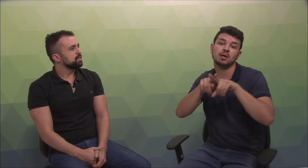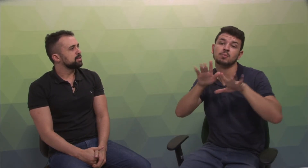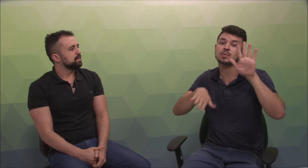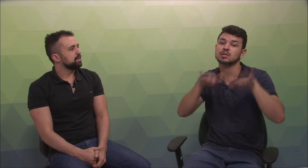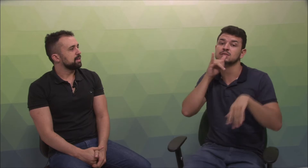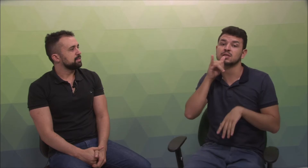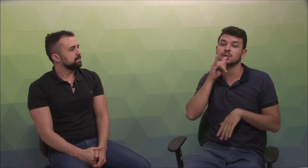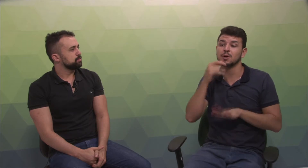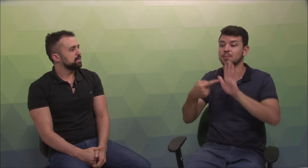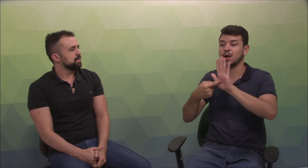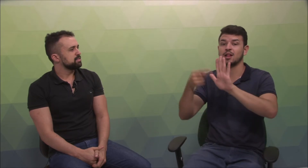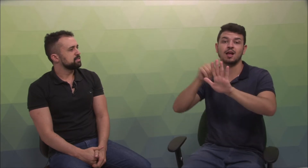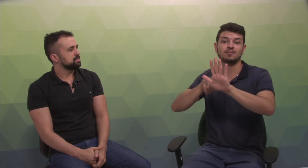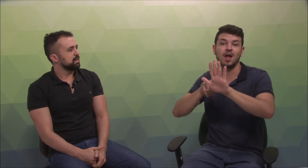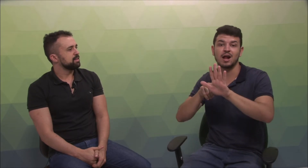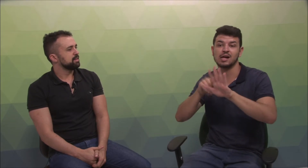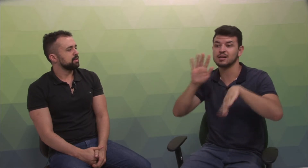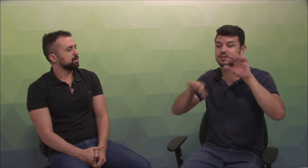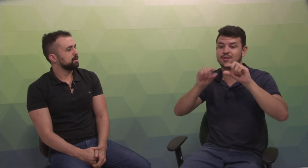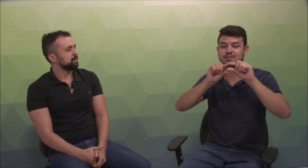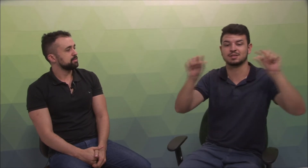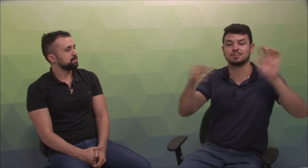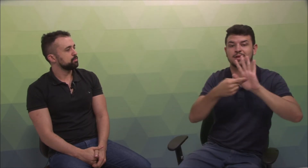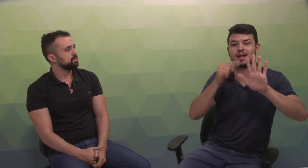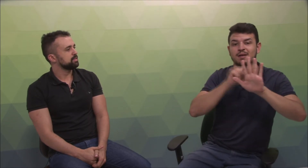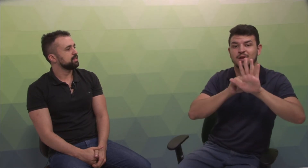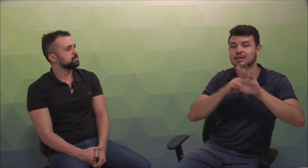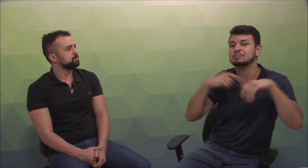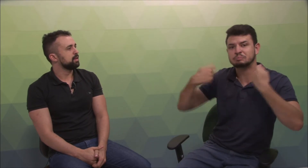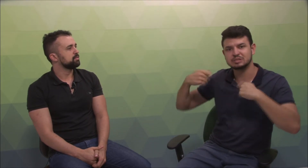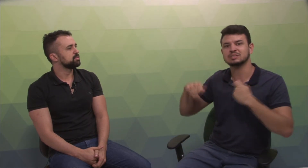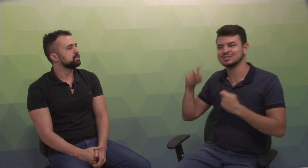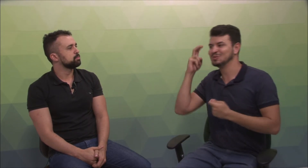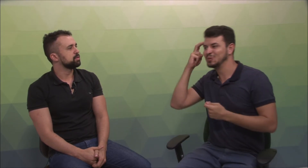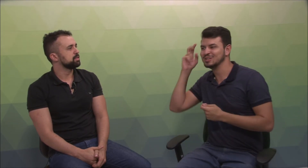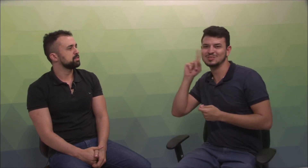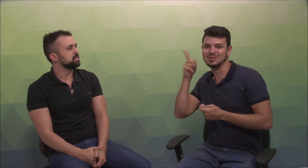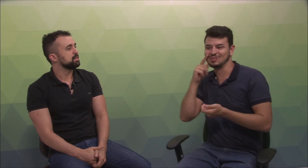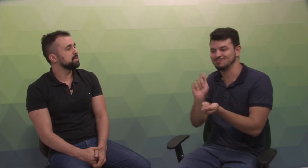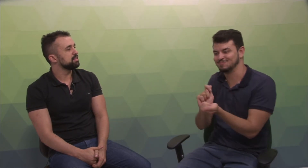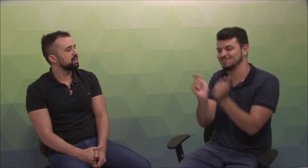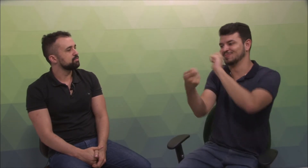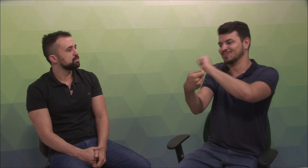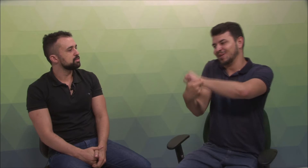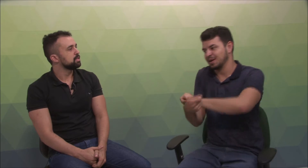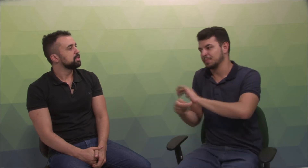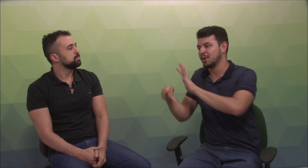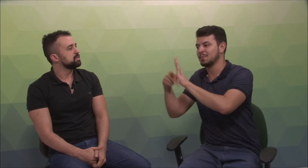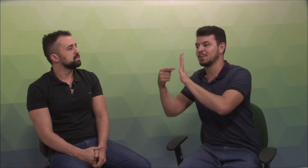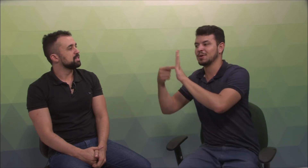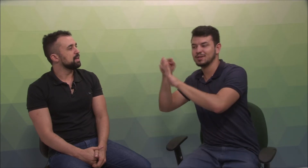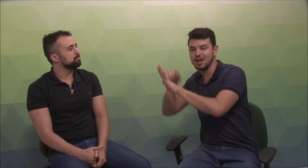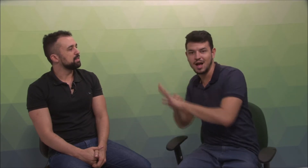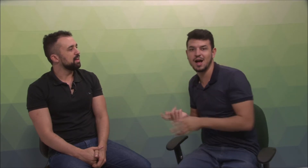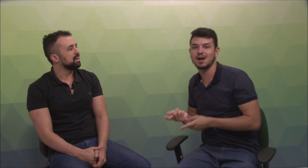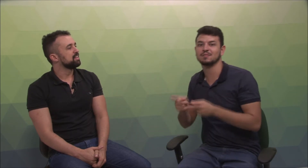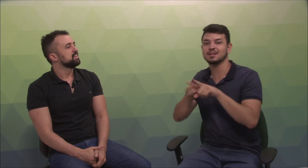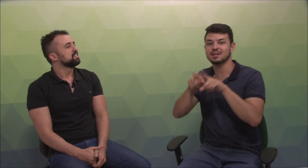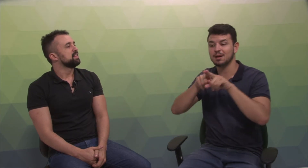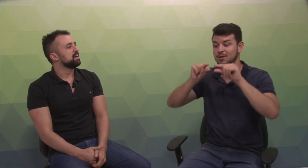que os sinais seguem a sequência das palavras. Então, por exemplo, às vezes tem metáforas, precisa se adaptar, né,